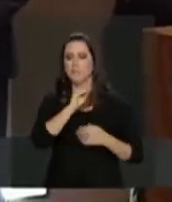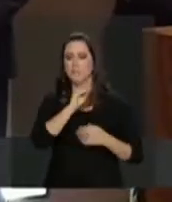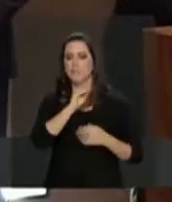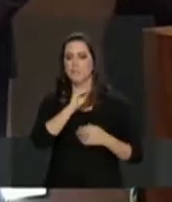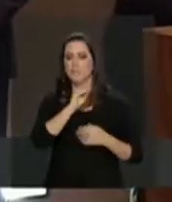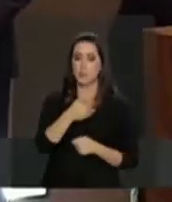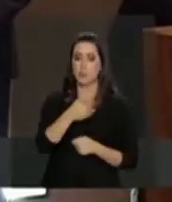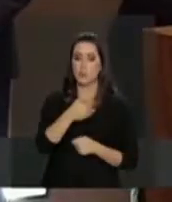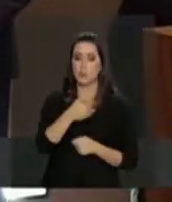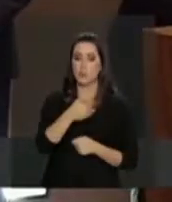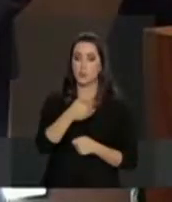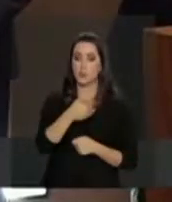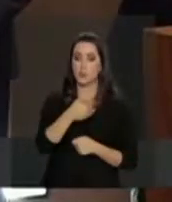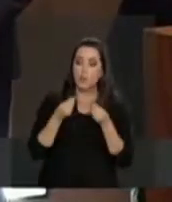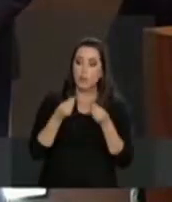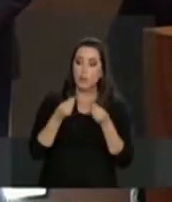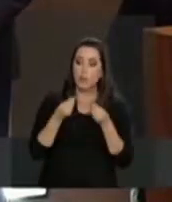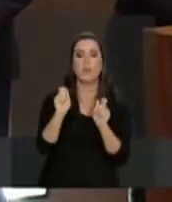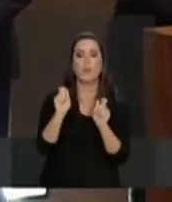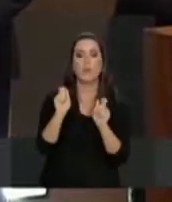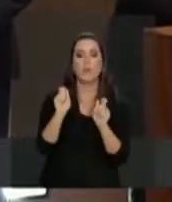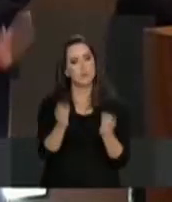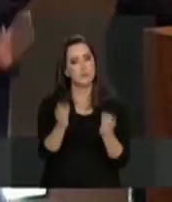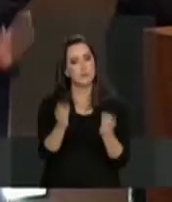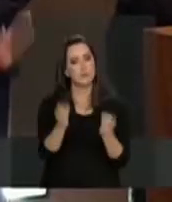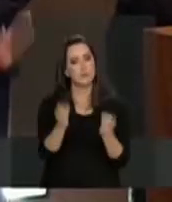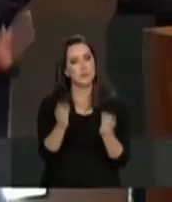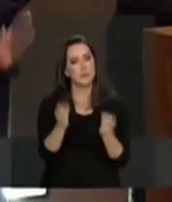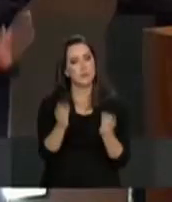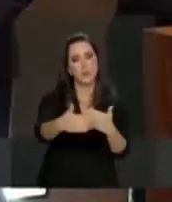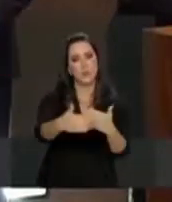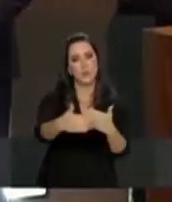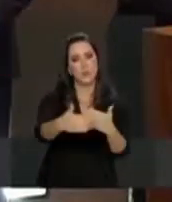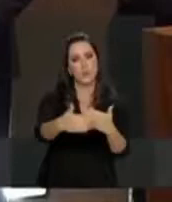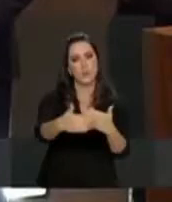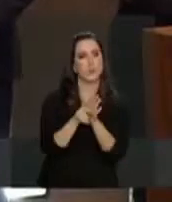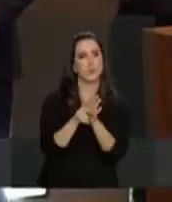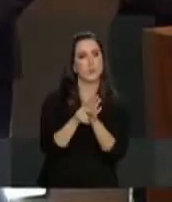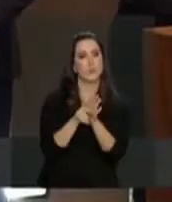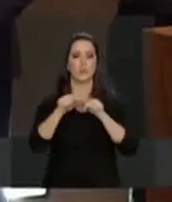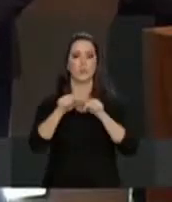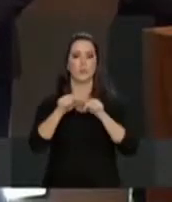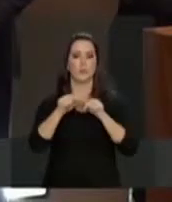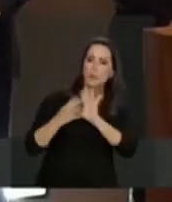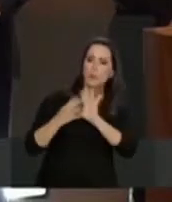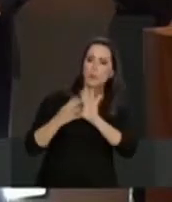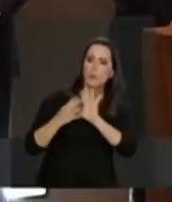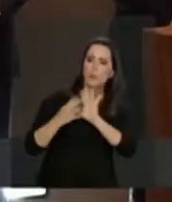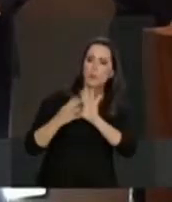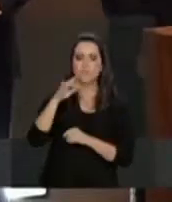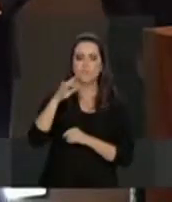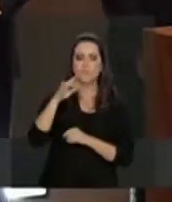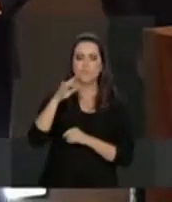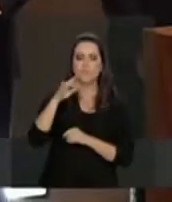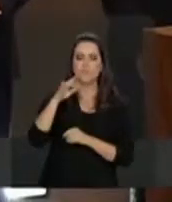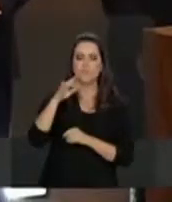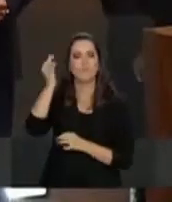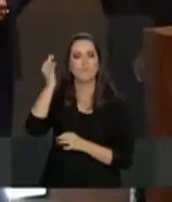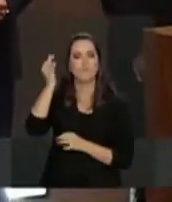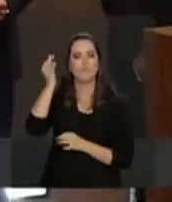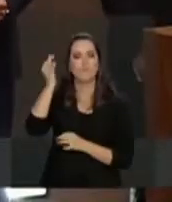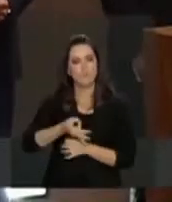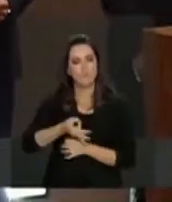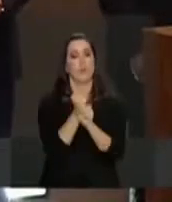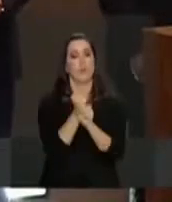que precisa de um governo que garanta condições adequadas para desenvolver seu potencial com liberdade e